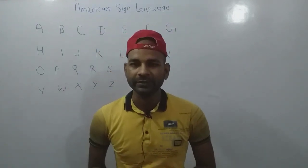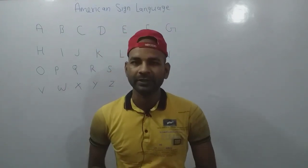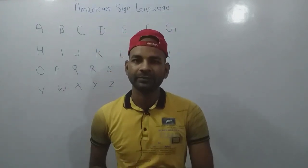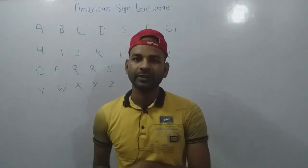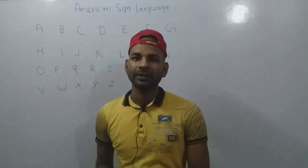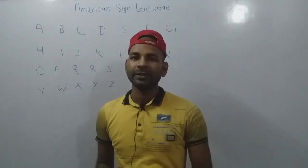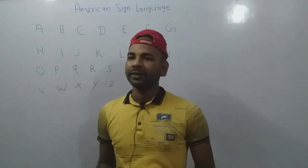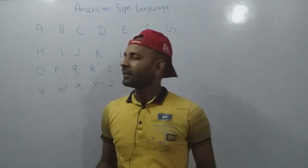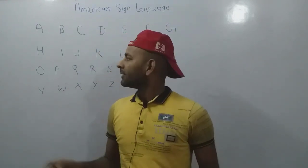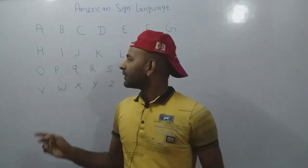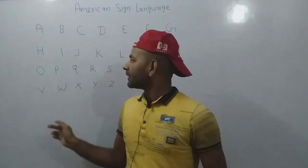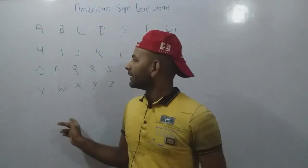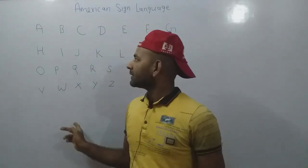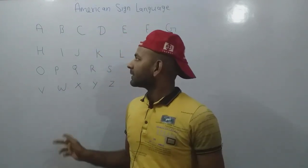itself, and